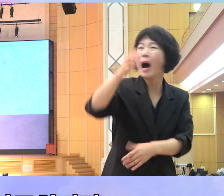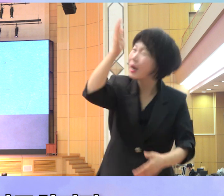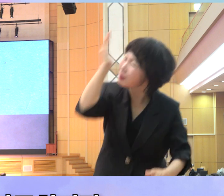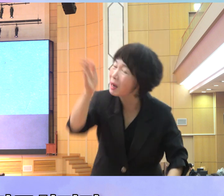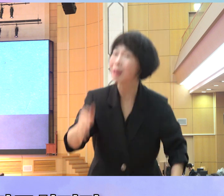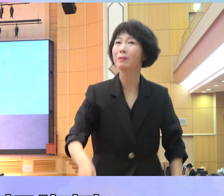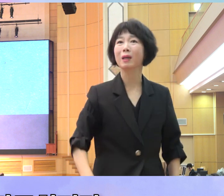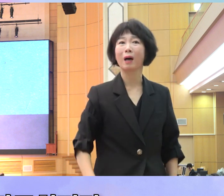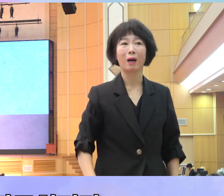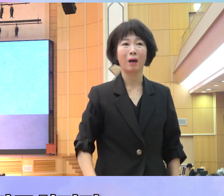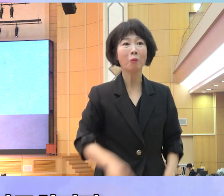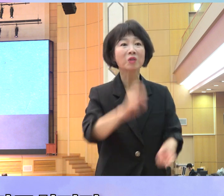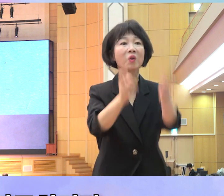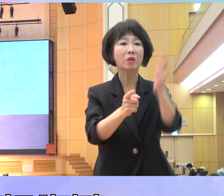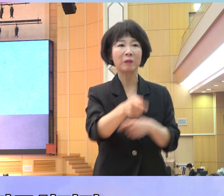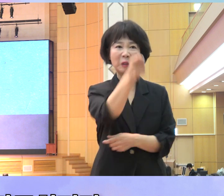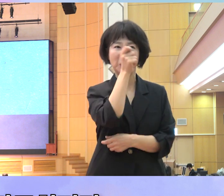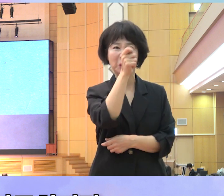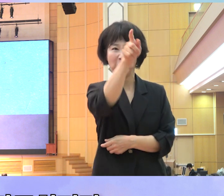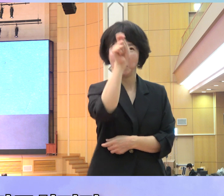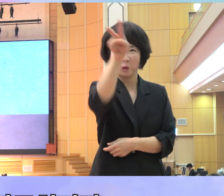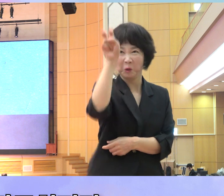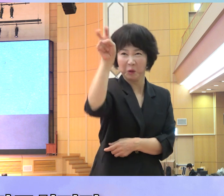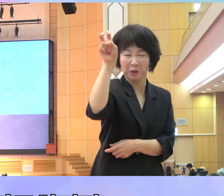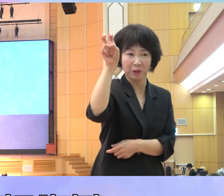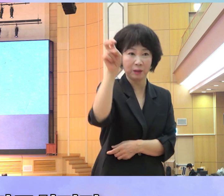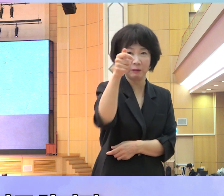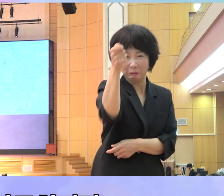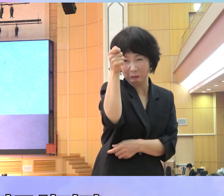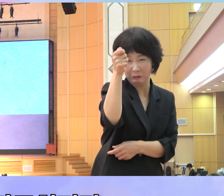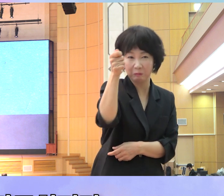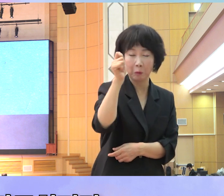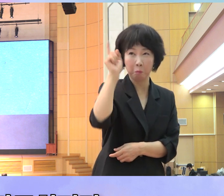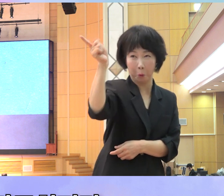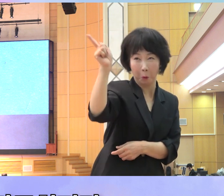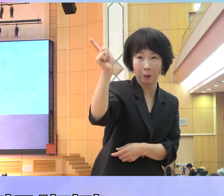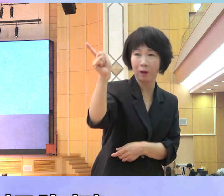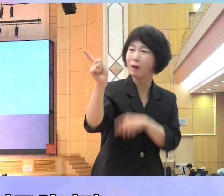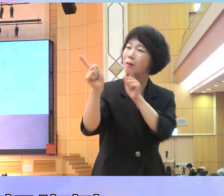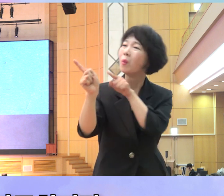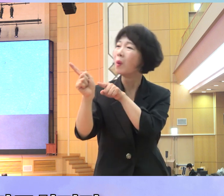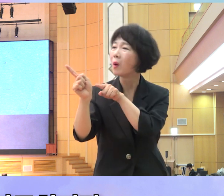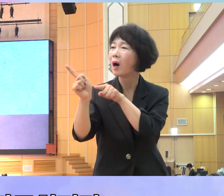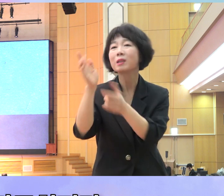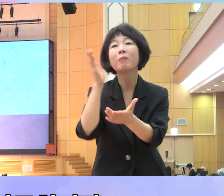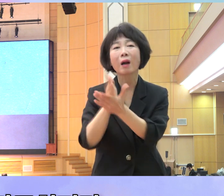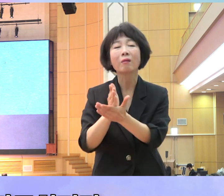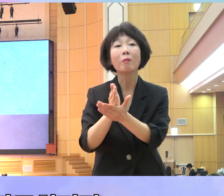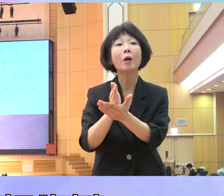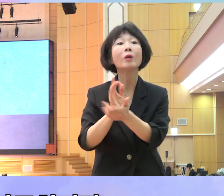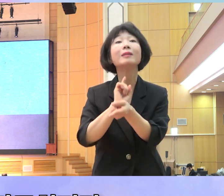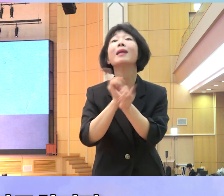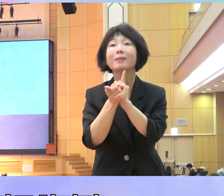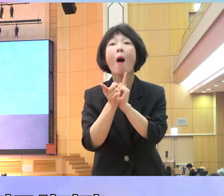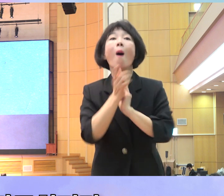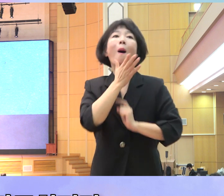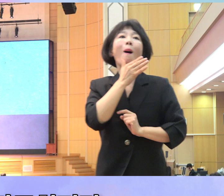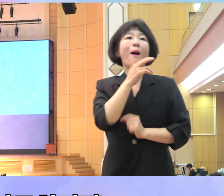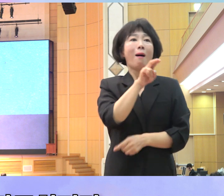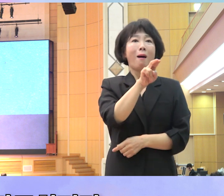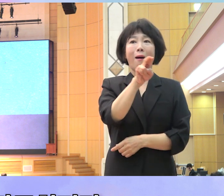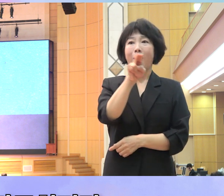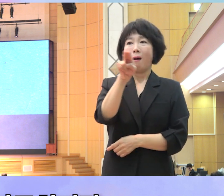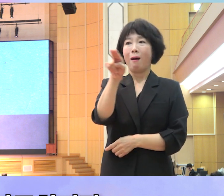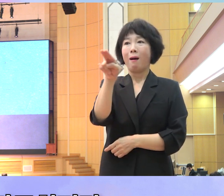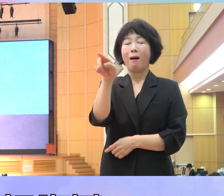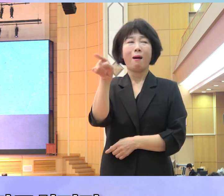그런 건 잘하는데 긍휼하심으로 바라보는 건 못해요. 그리고 그 신앙의